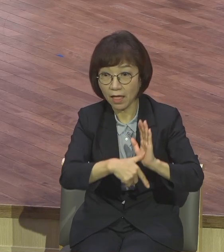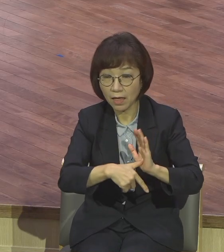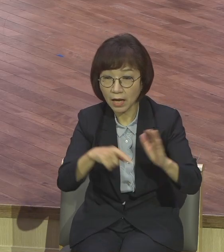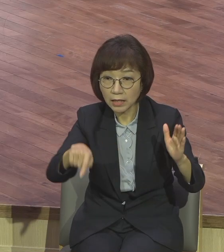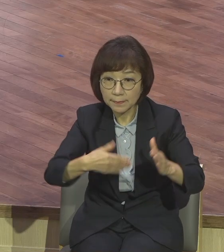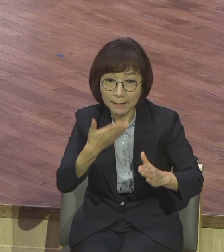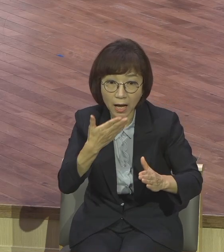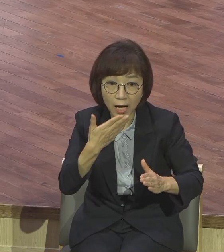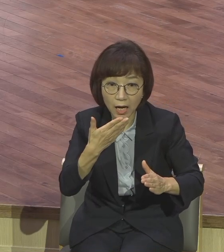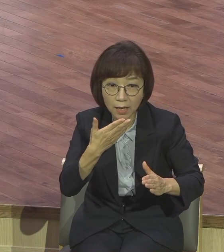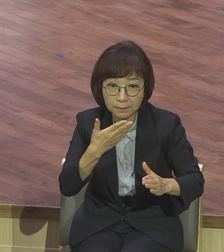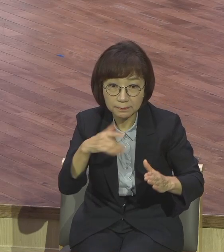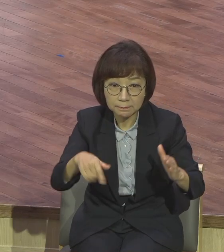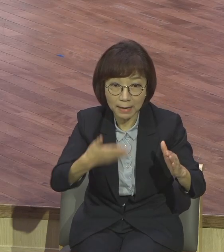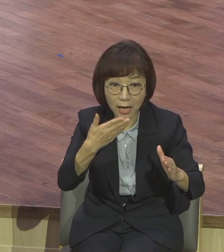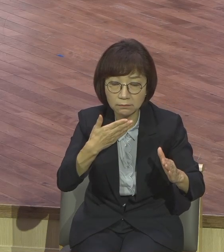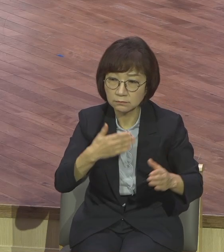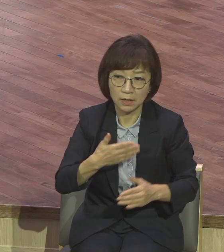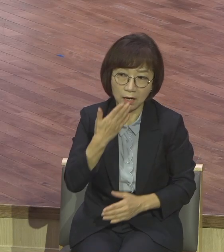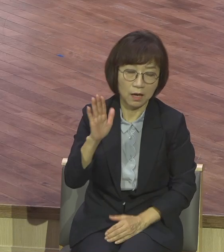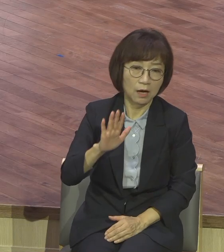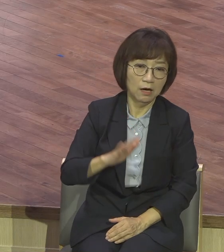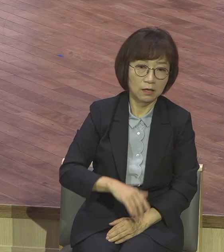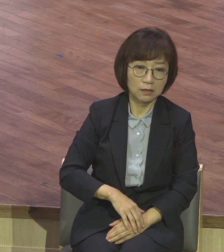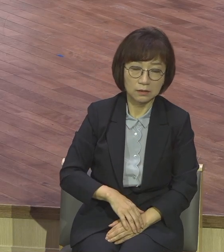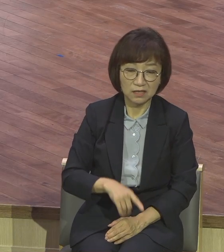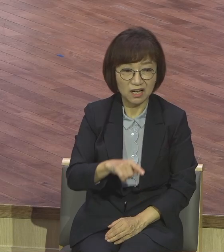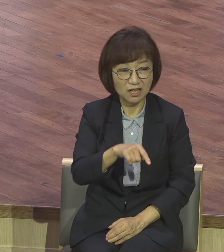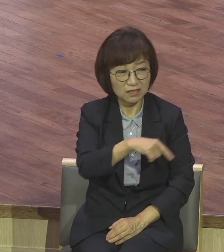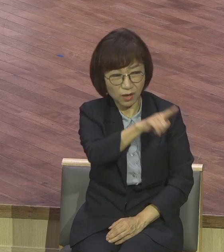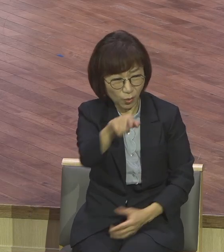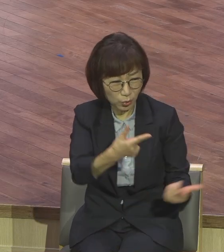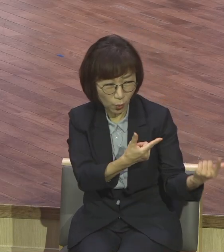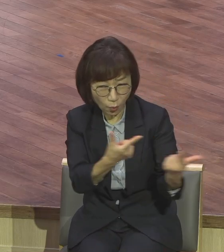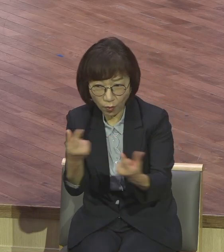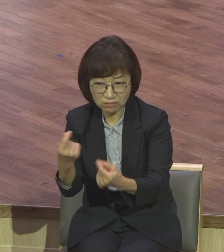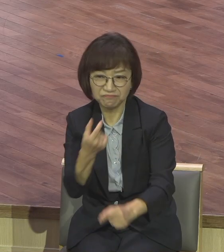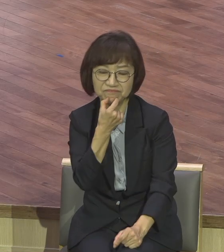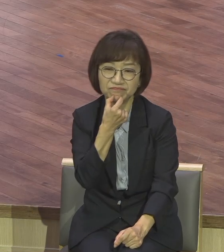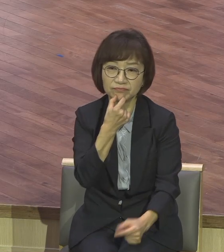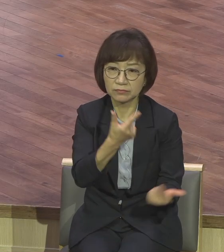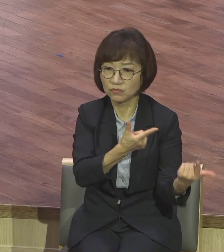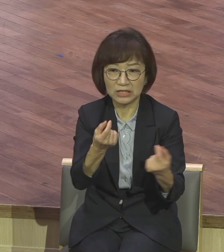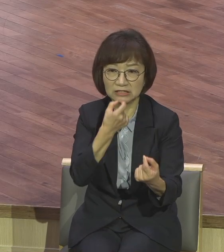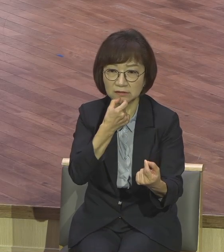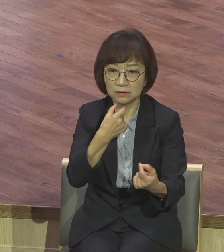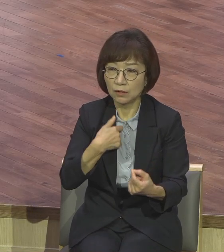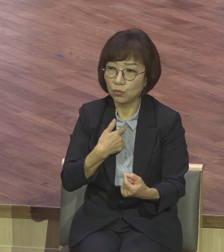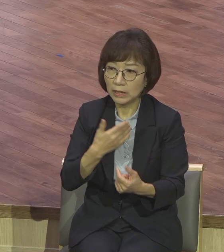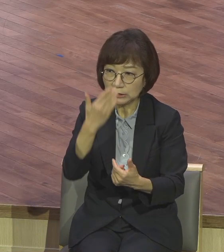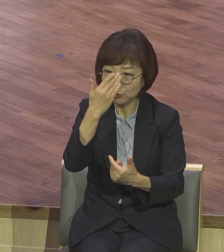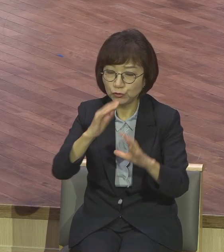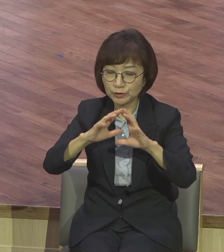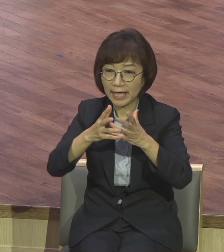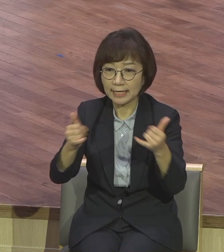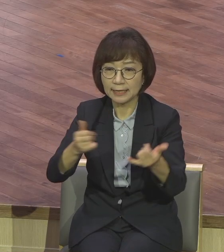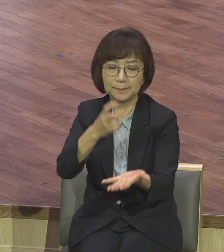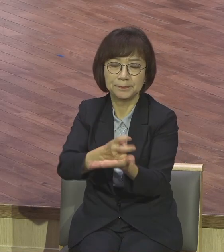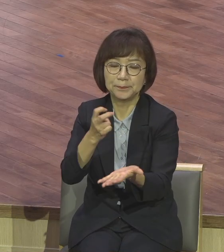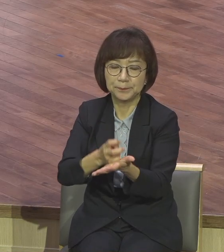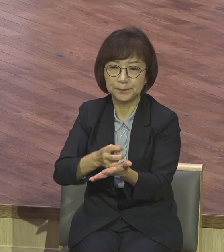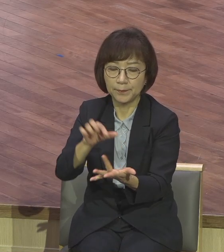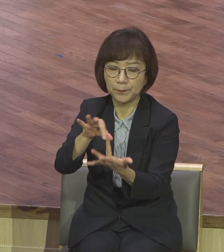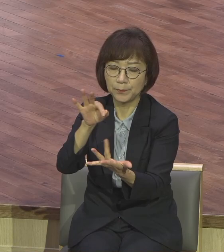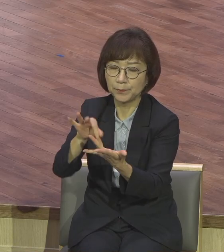기내식을 미리 주문합니다. 일반인들과 같이 자기들이 원하는 대로 그렇게 준비를